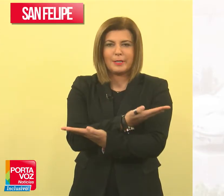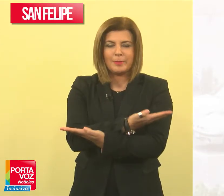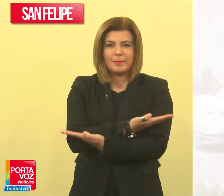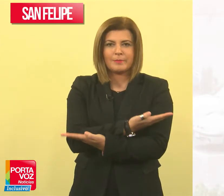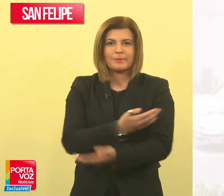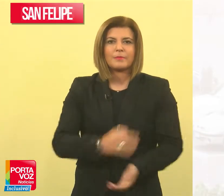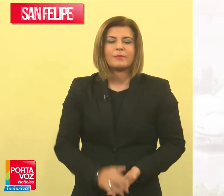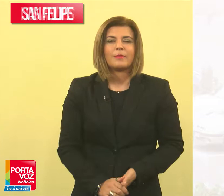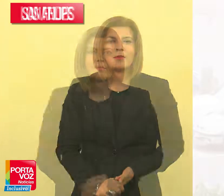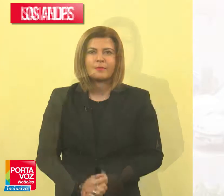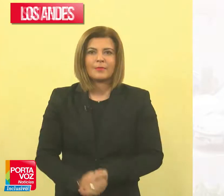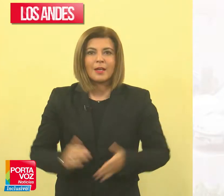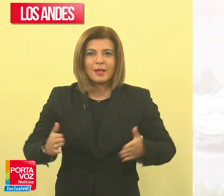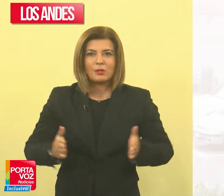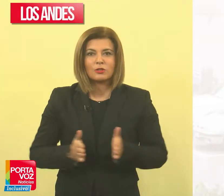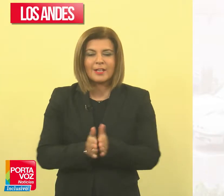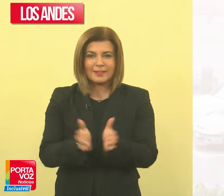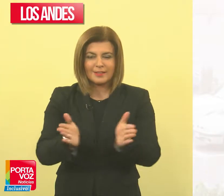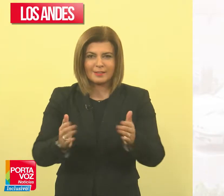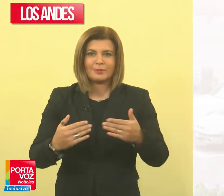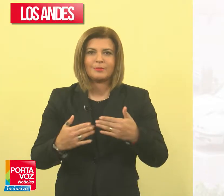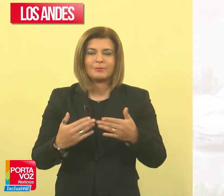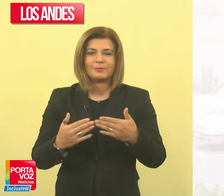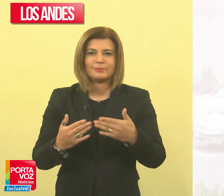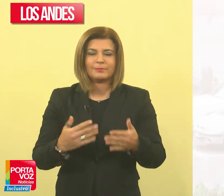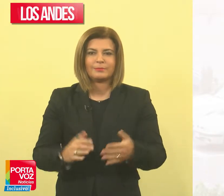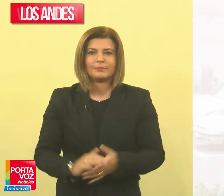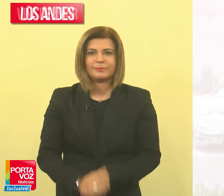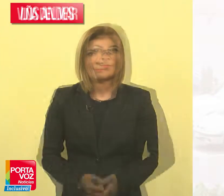San Felipe, Los Andes,